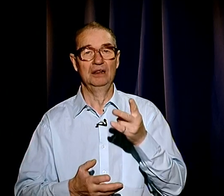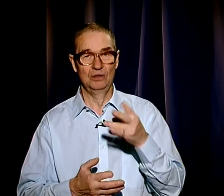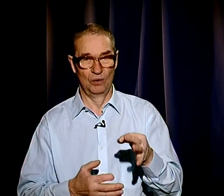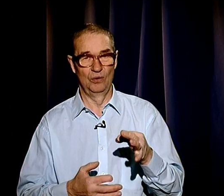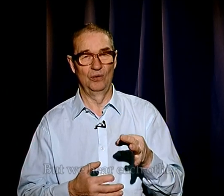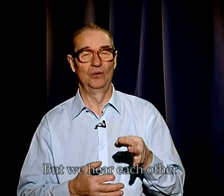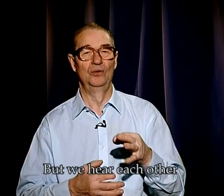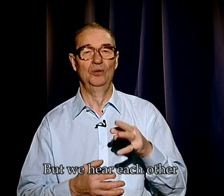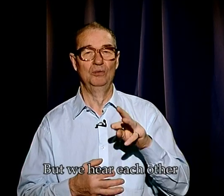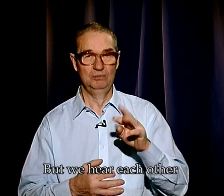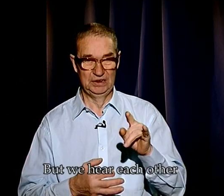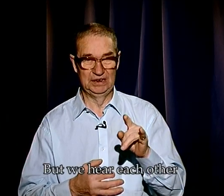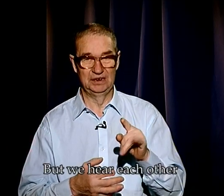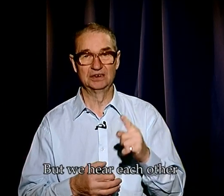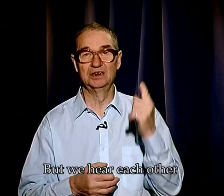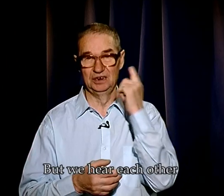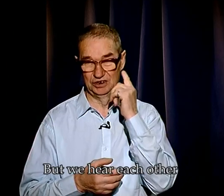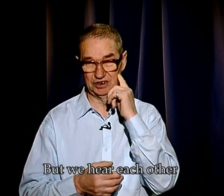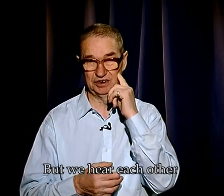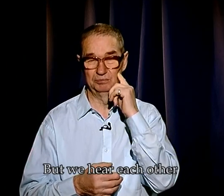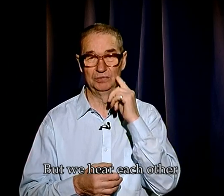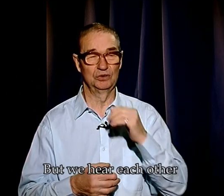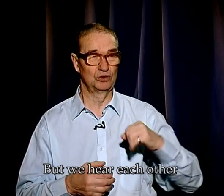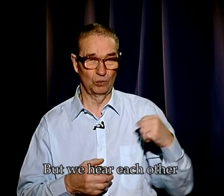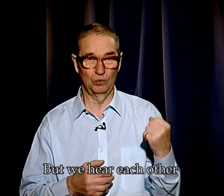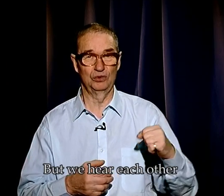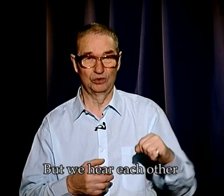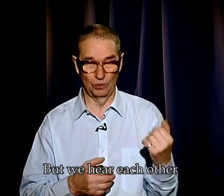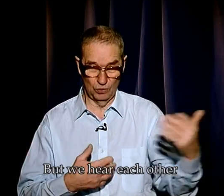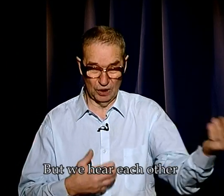Но мы слышим друг друга.